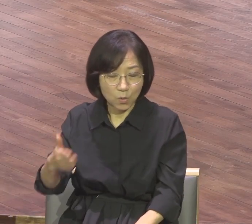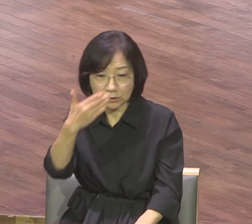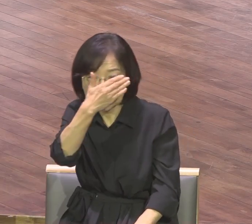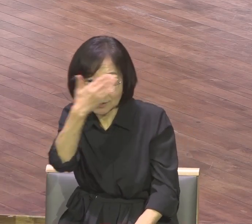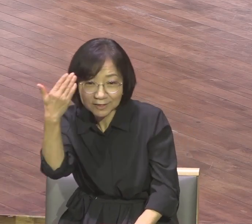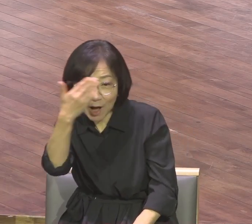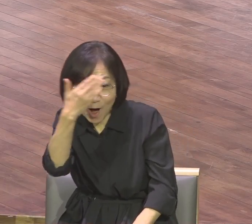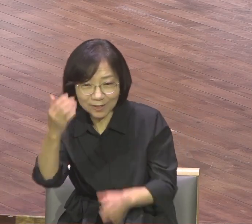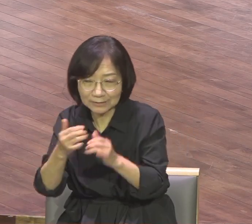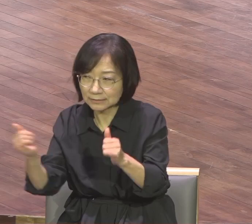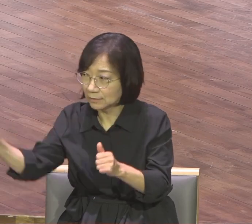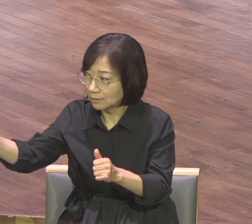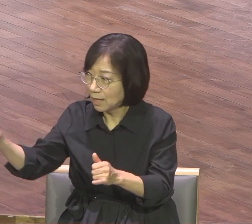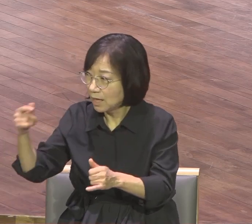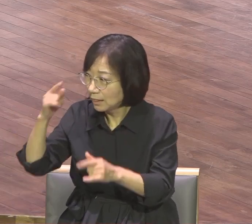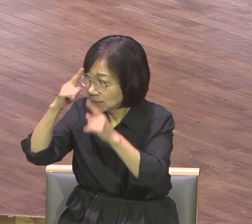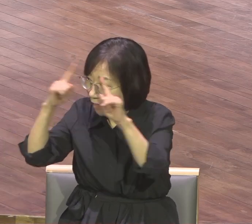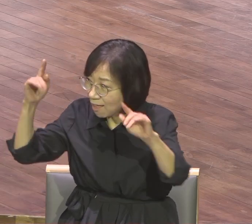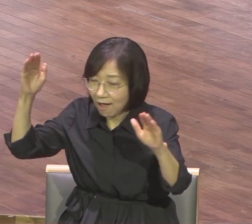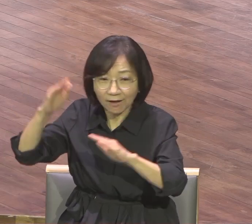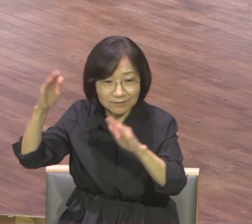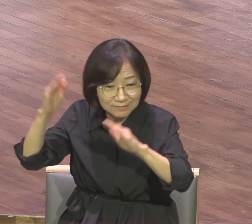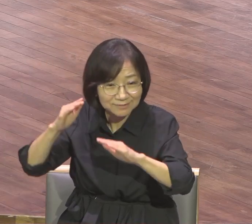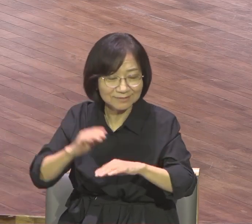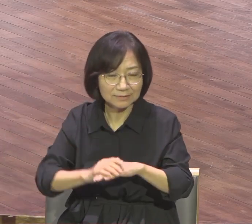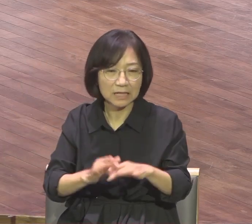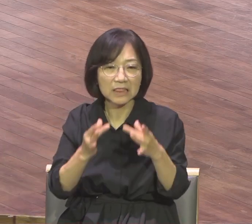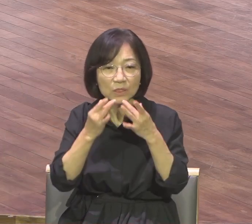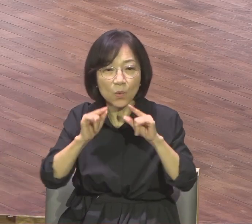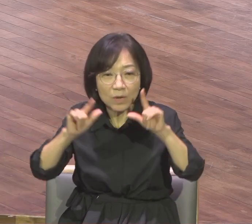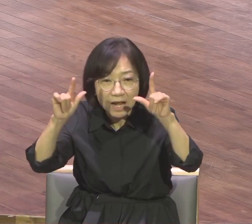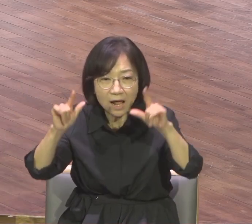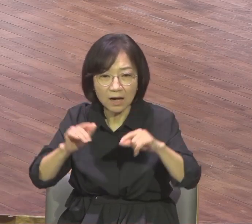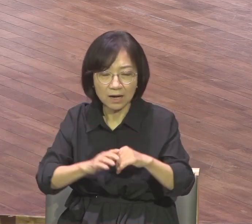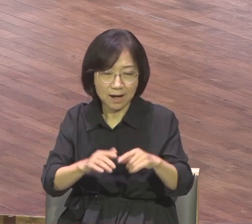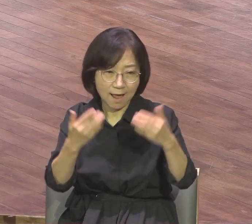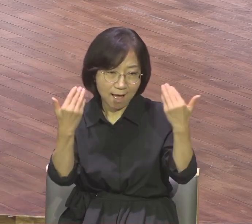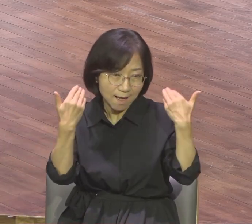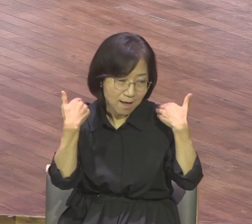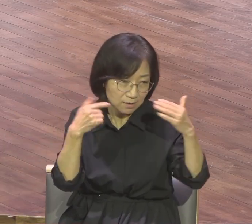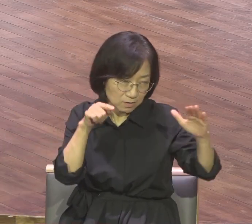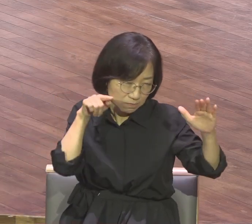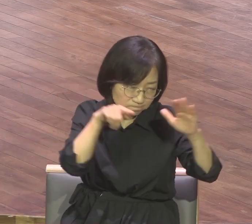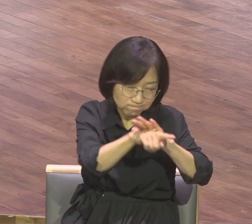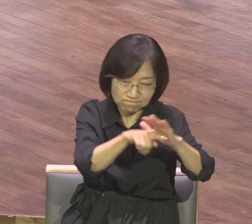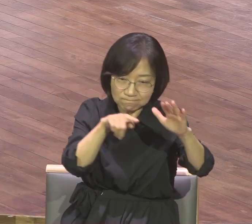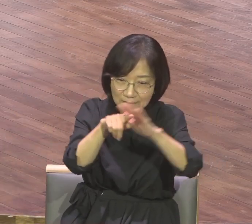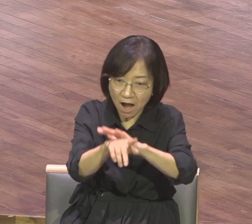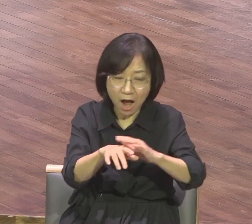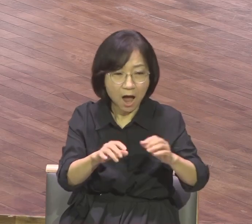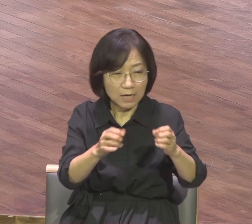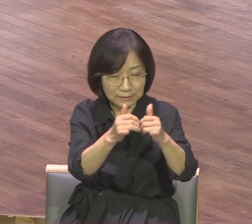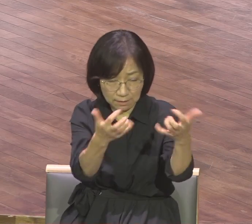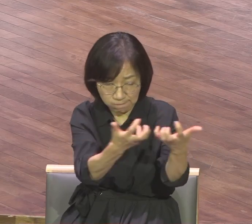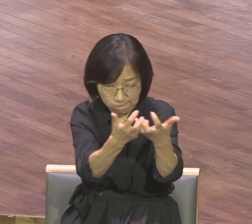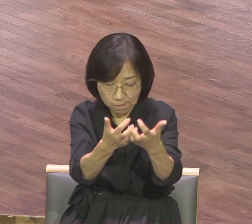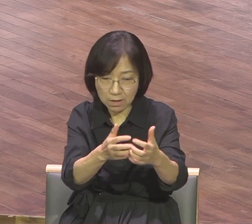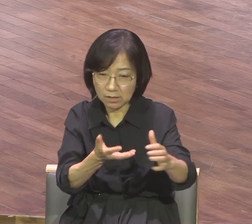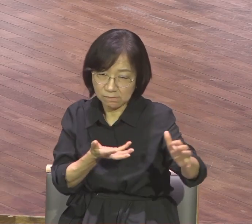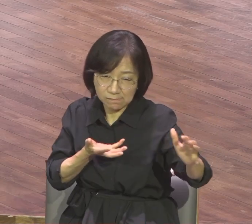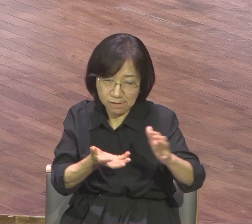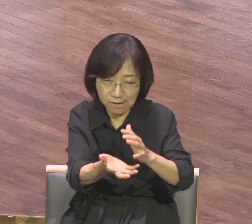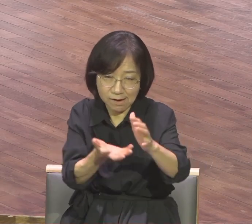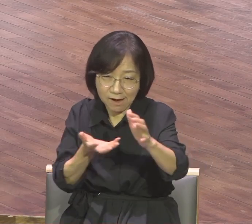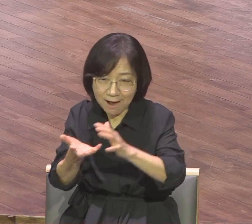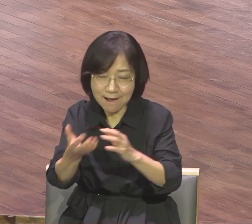막 대학생들 청년들 막 저 연세 의학장부터 해가지고 뭐 이게 뭐냐 사람 많은 현장 막 지금 막 뒤집고